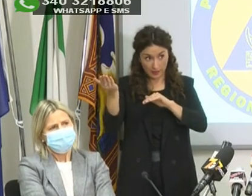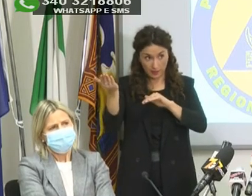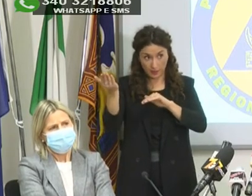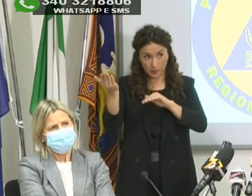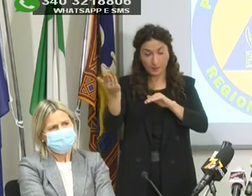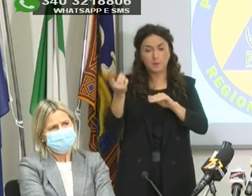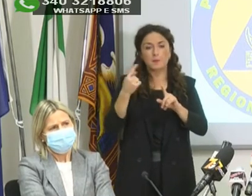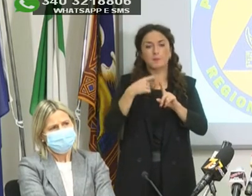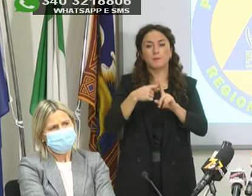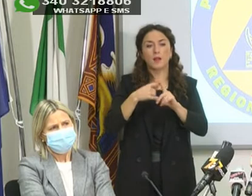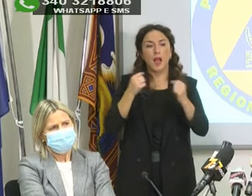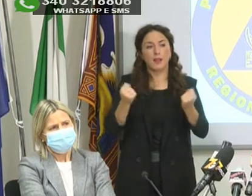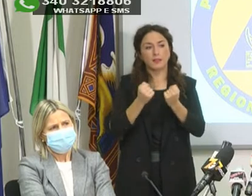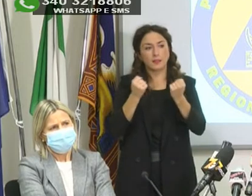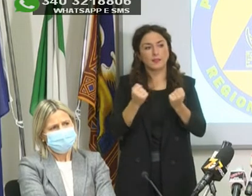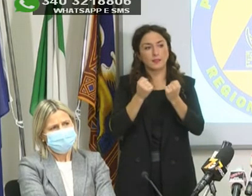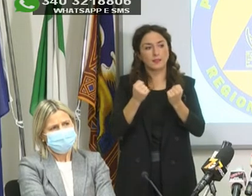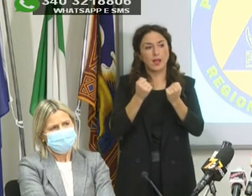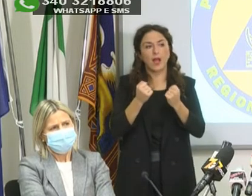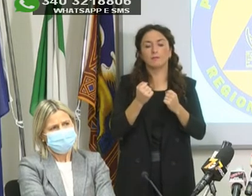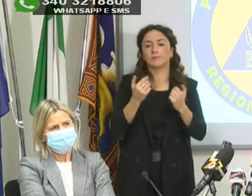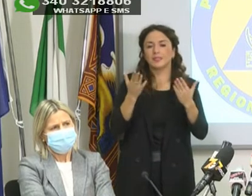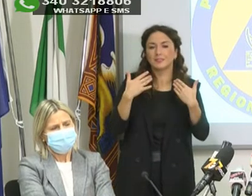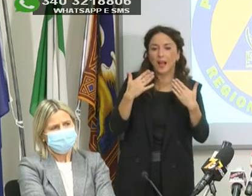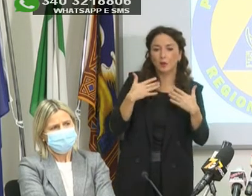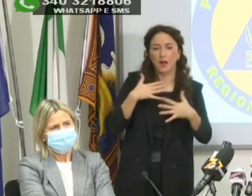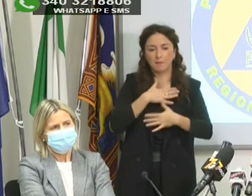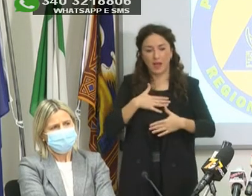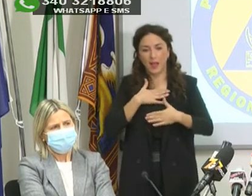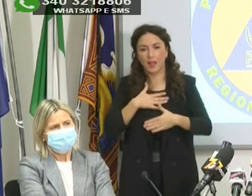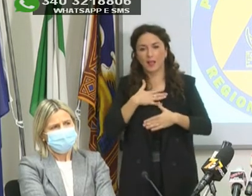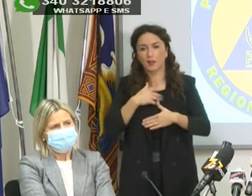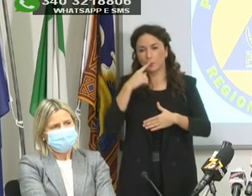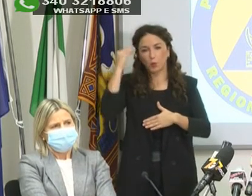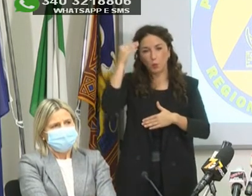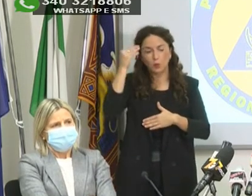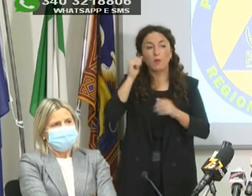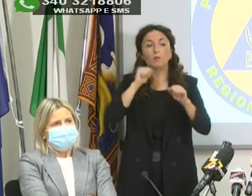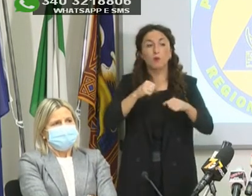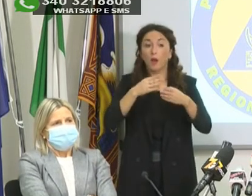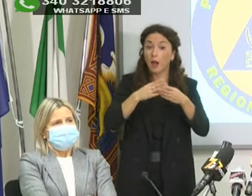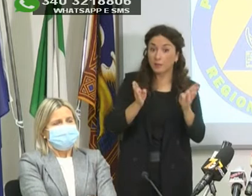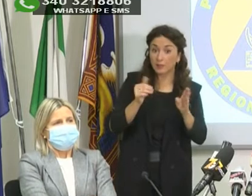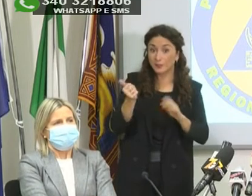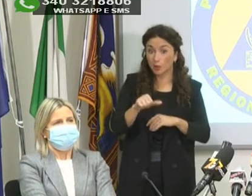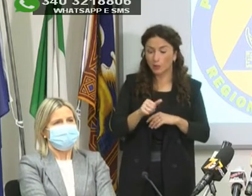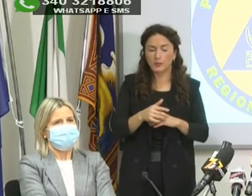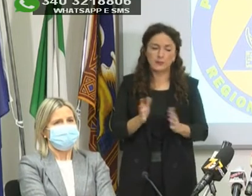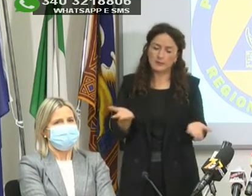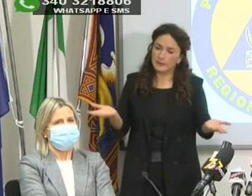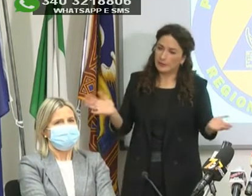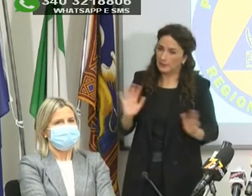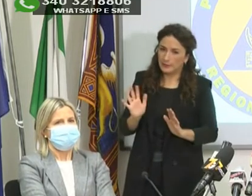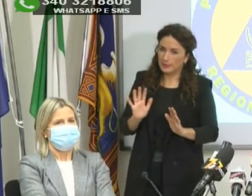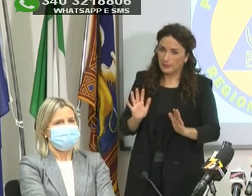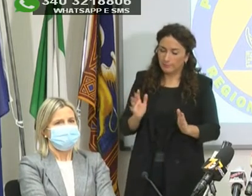le attività di spa, cioè le saune, i bagni turchi, possono restare aperti. No, guarda, lì è molto chiaro, noi